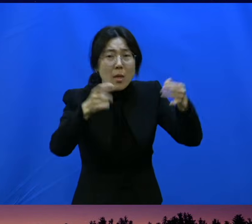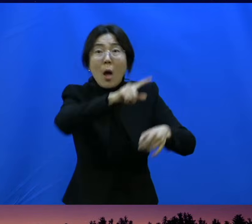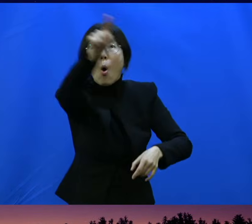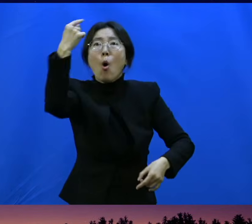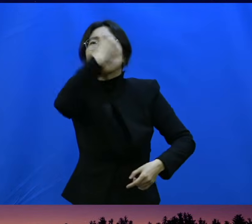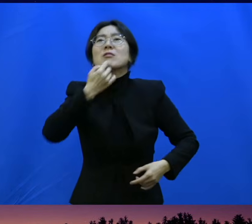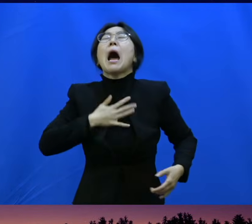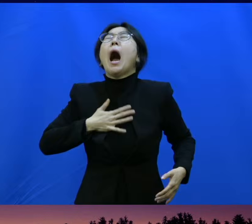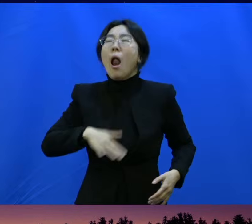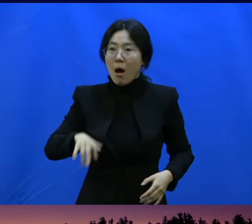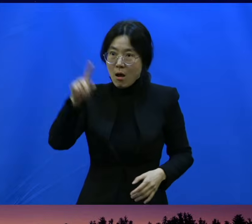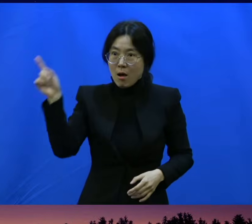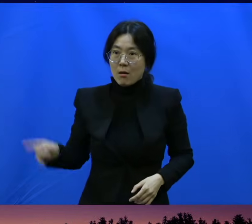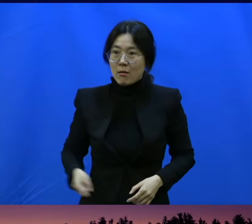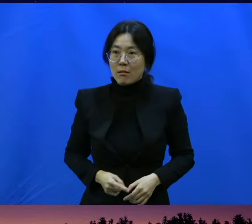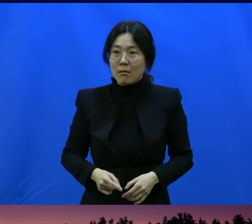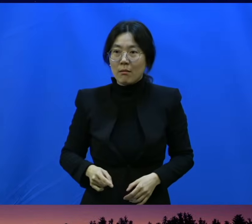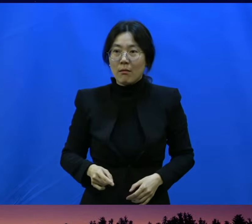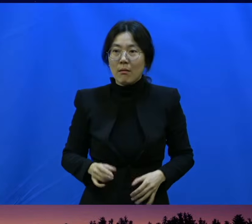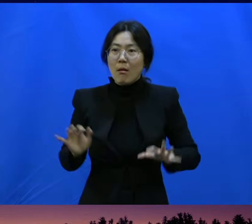얼마나 그러겠어요.